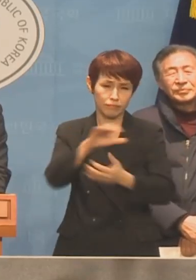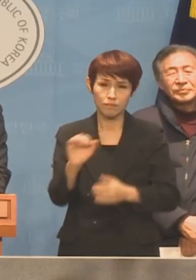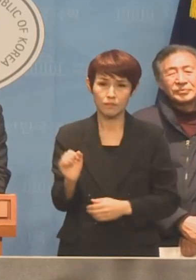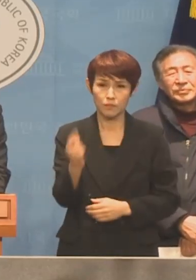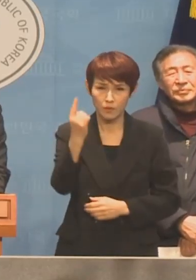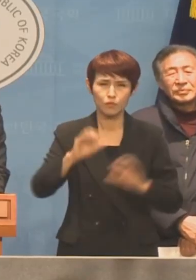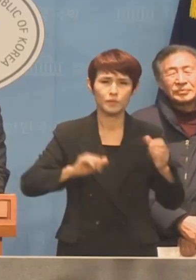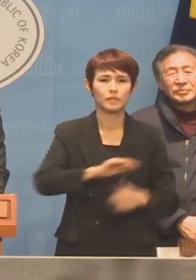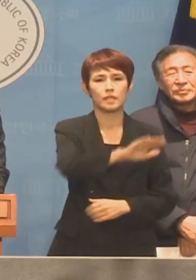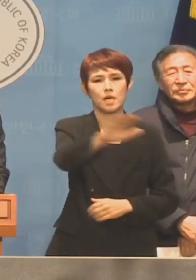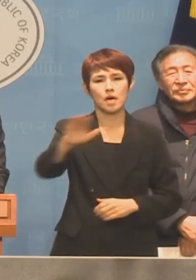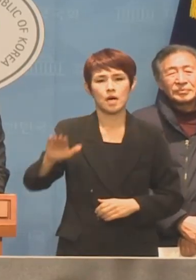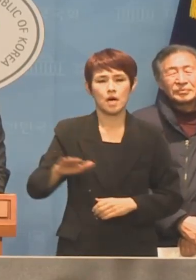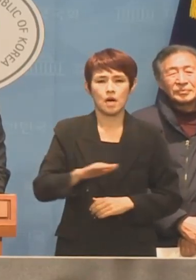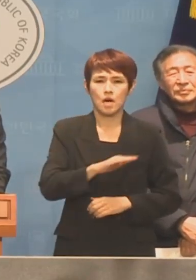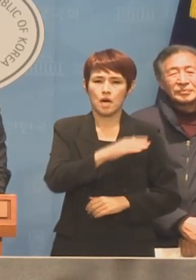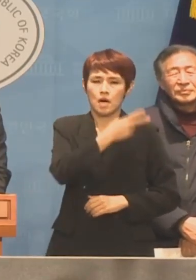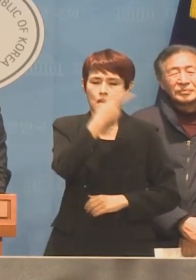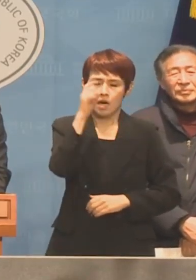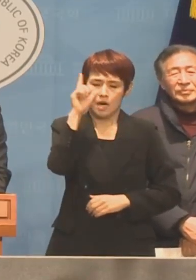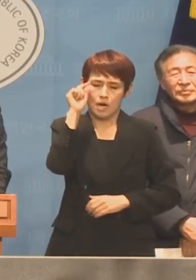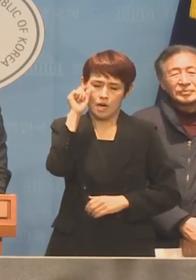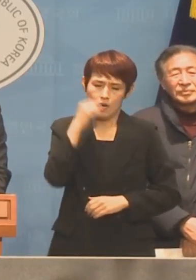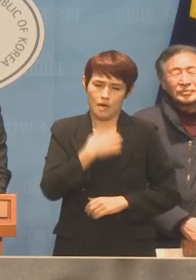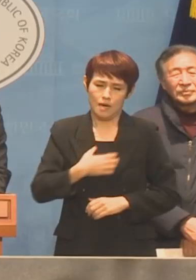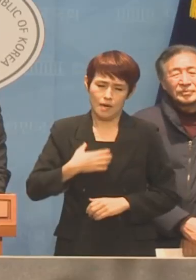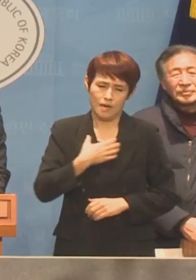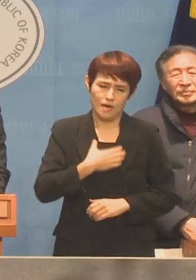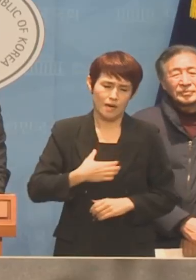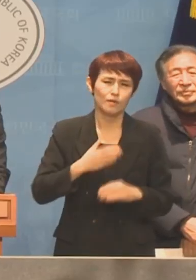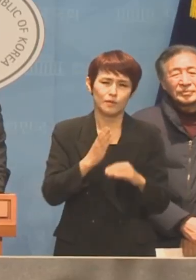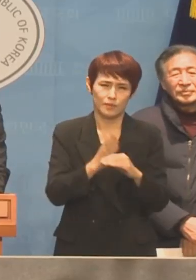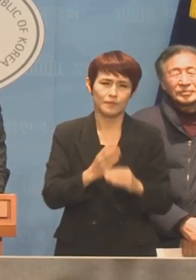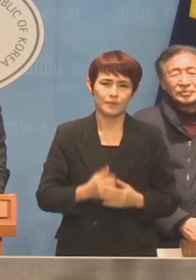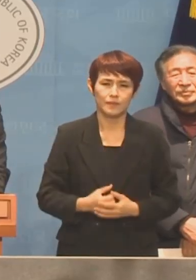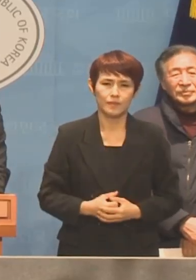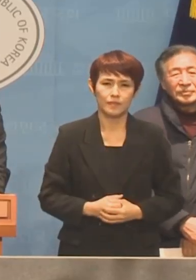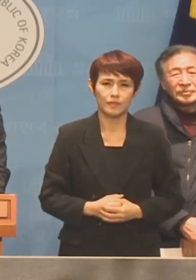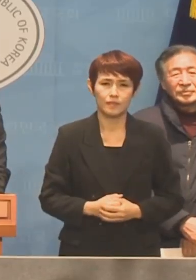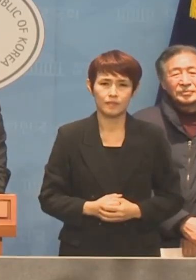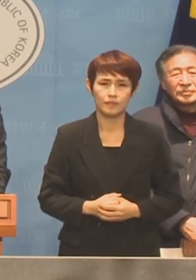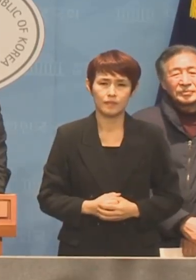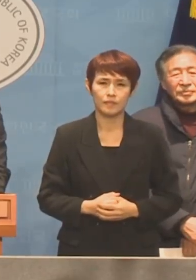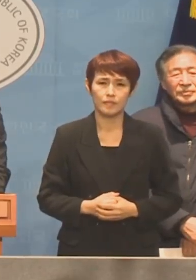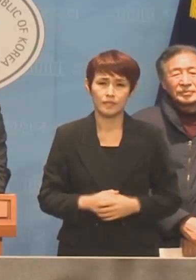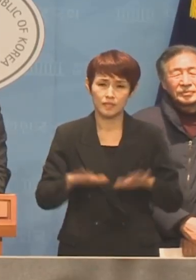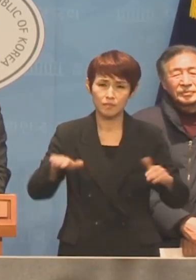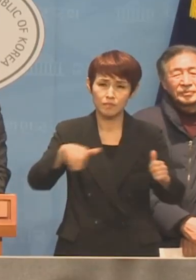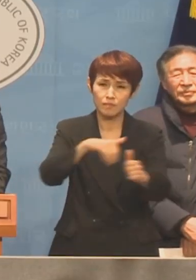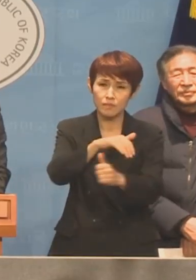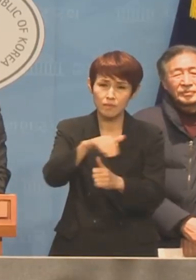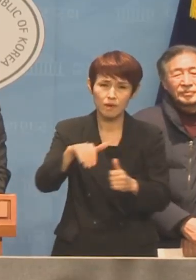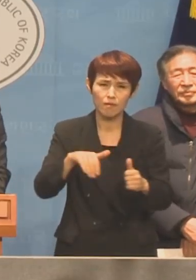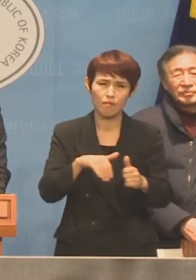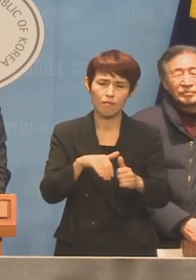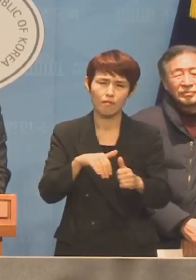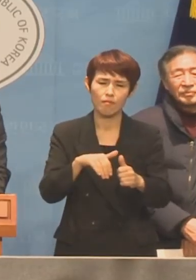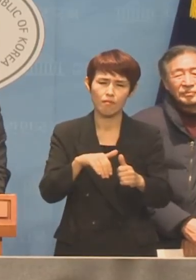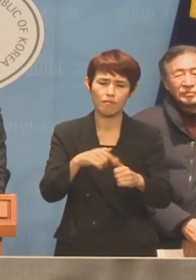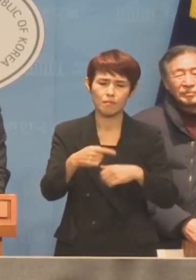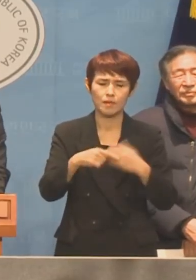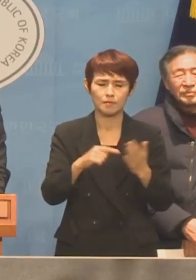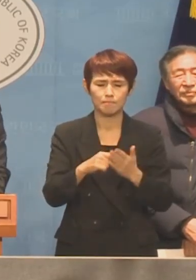여전히 불면과 혼란의 밤을 보내고 있습니다. 우리 앞에 놓인 현실은 매우 무겁기만